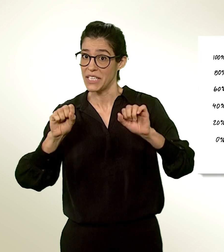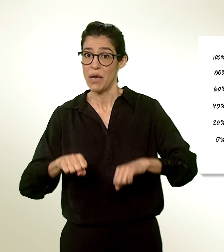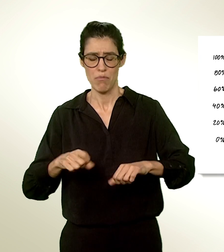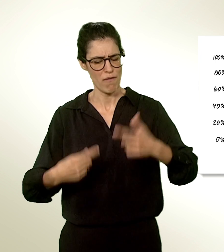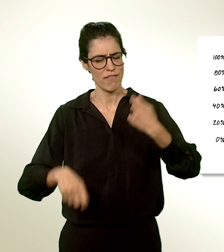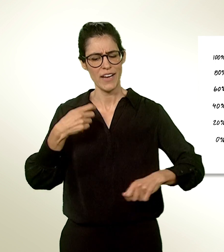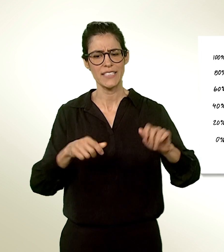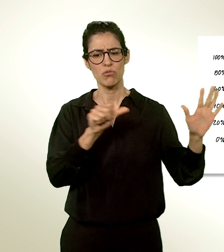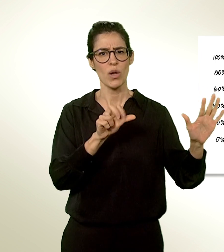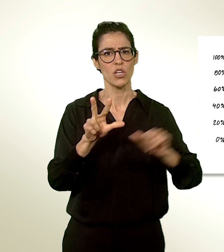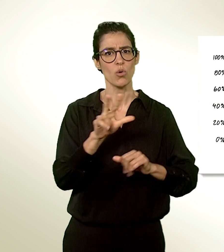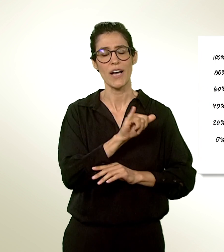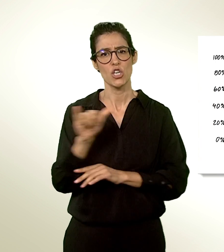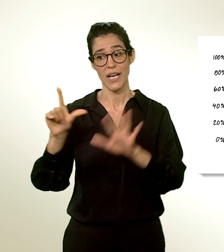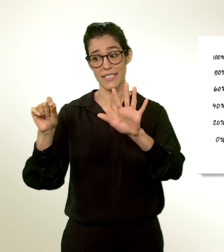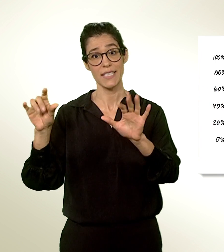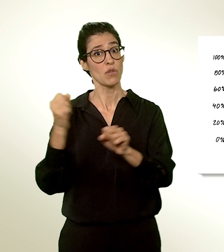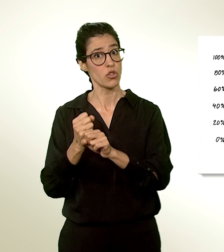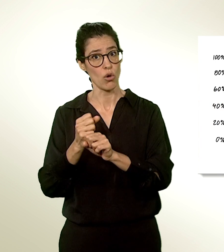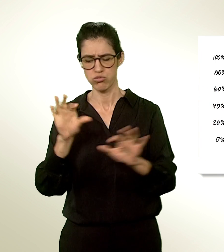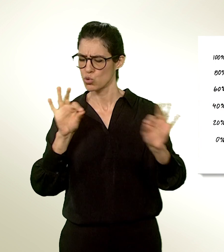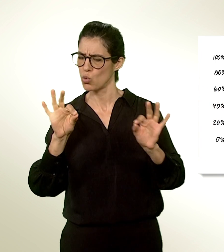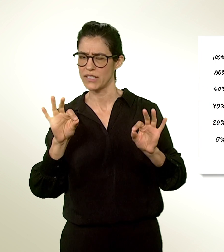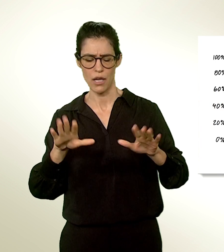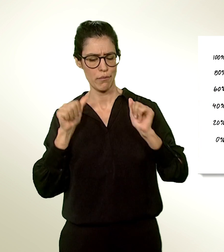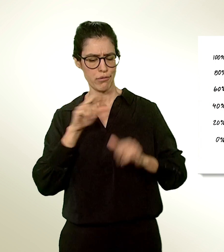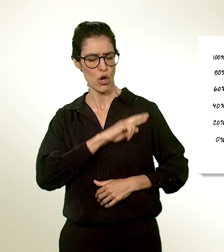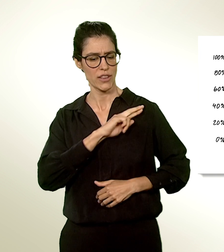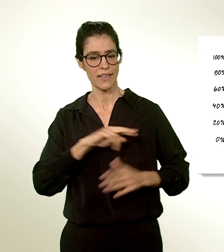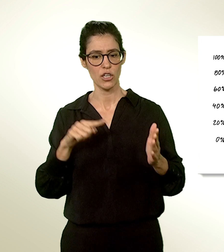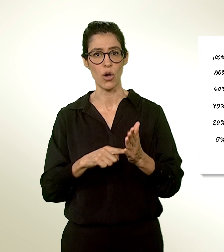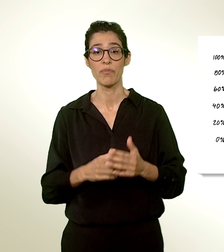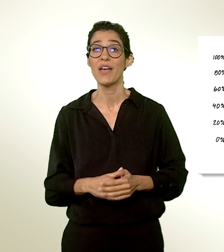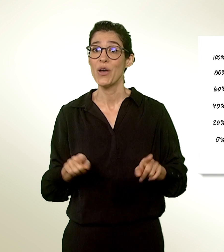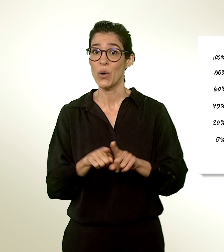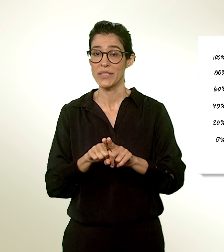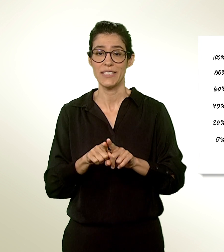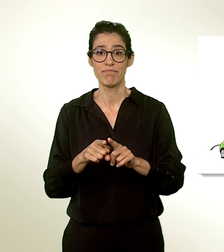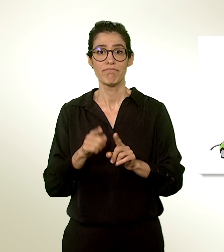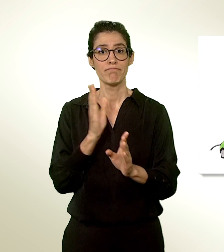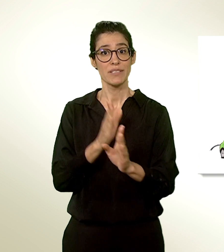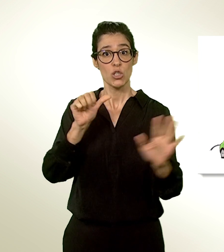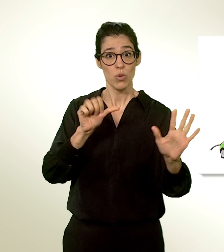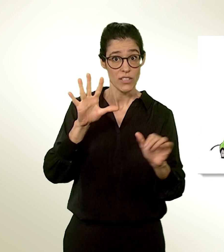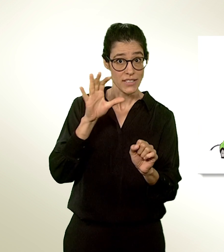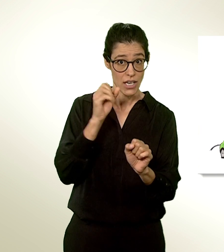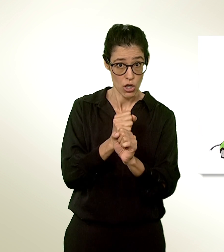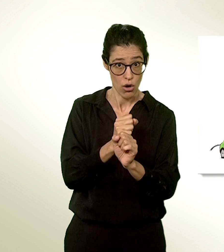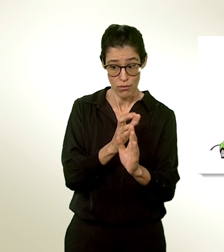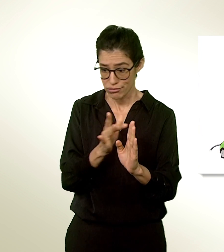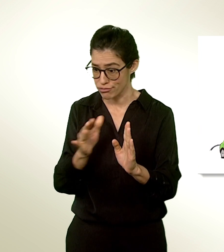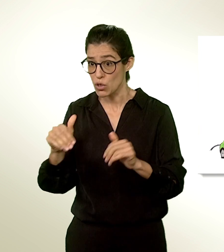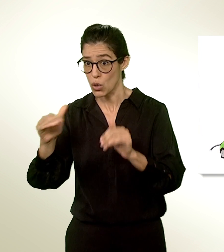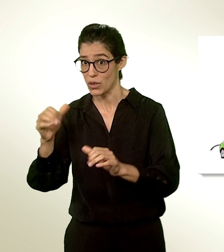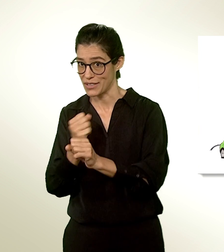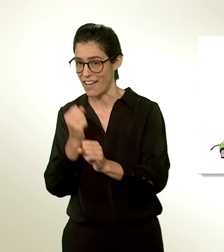ans. Il deviendra par ailleurs possible d'améliorer sa rente en continuant de travailler après 65 ans. Ces économies ne seront cependant